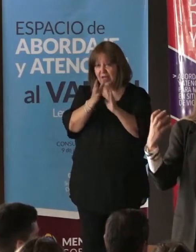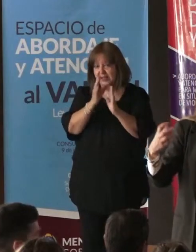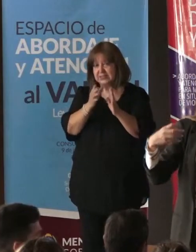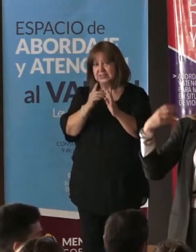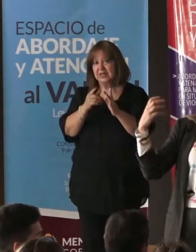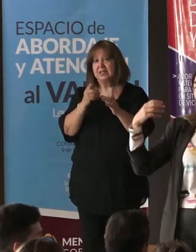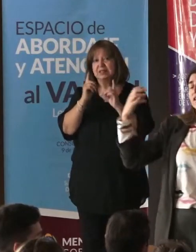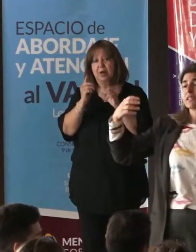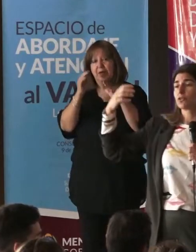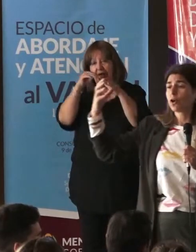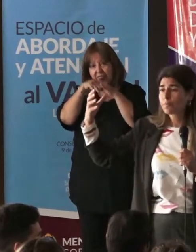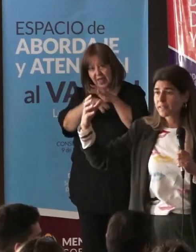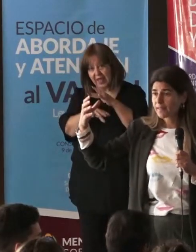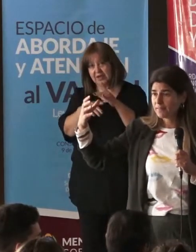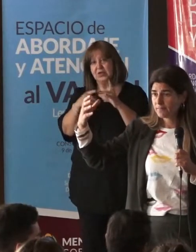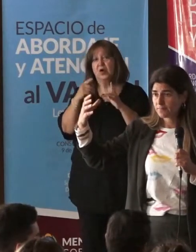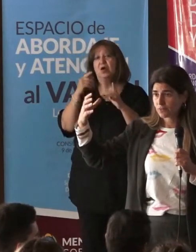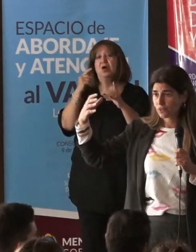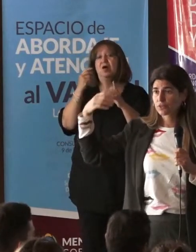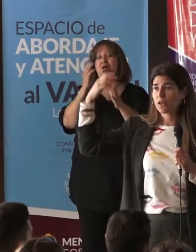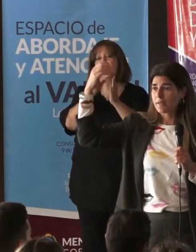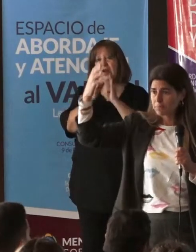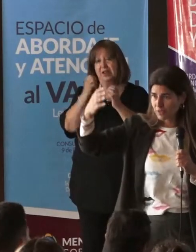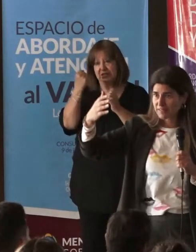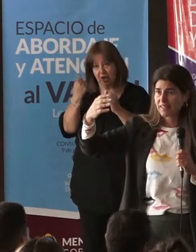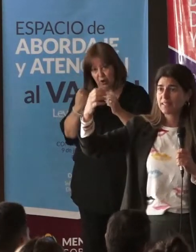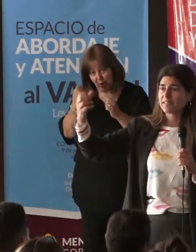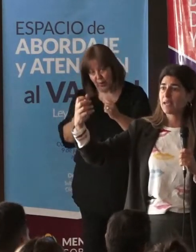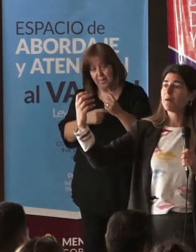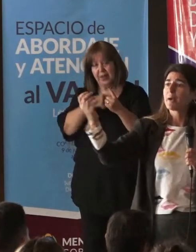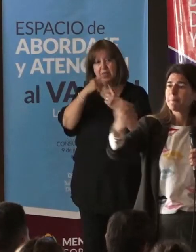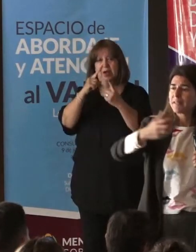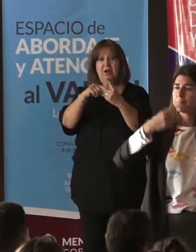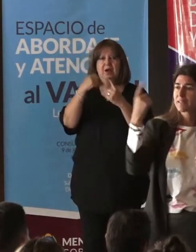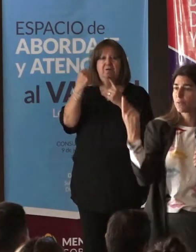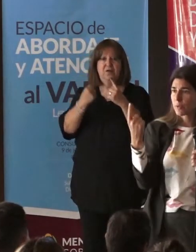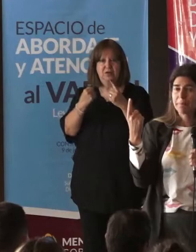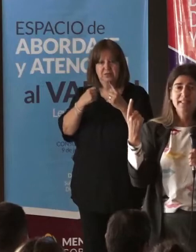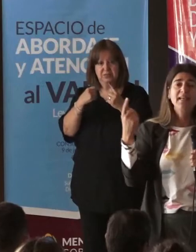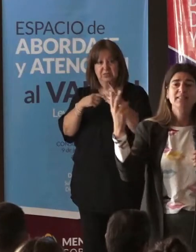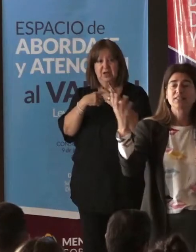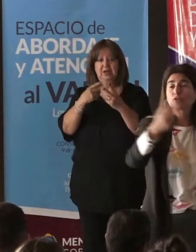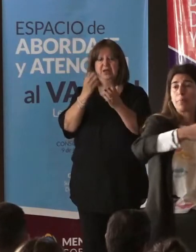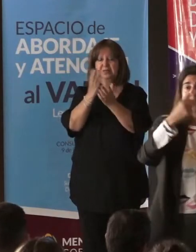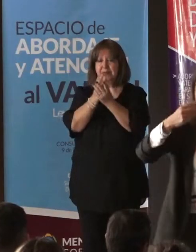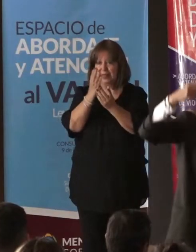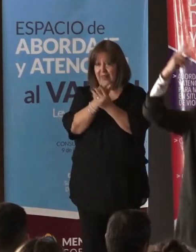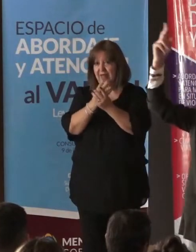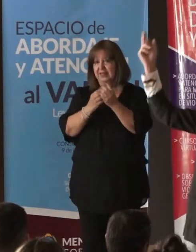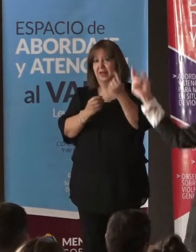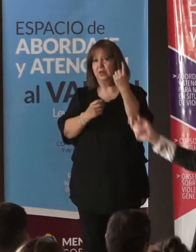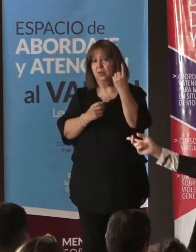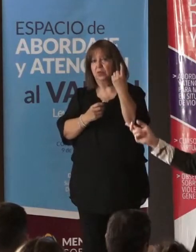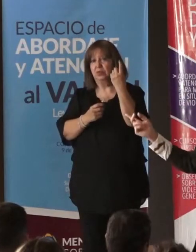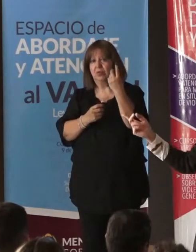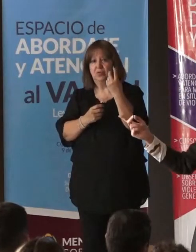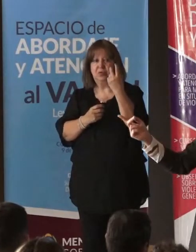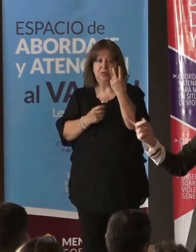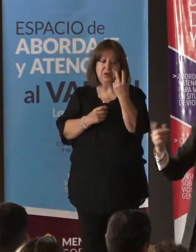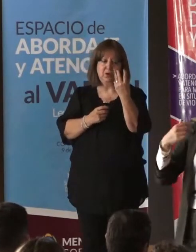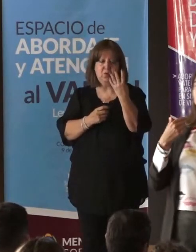está inmersa en violencia económica, en violencia, y hay más que un expediente, hay 5 expedientes por la